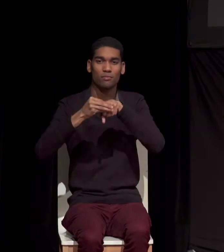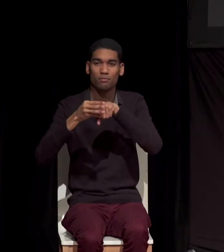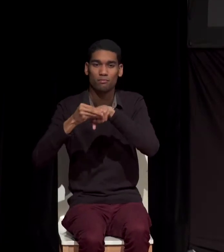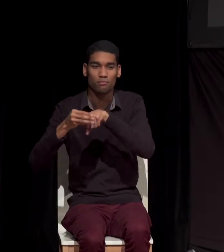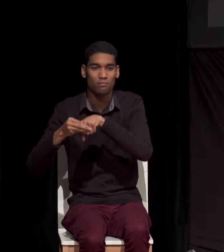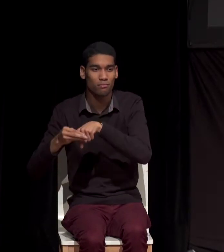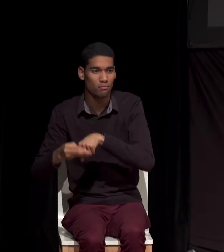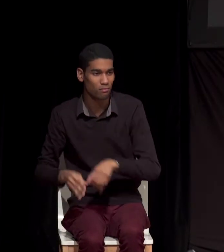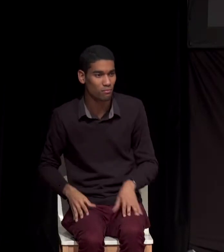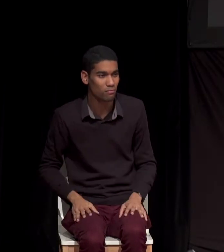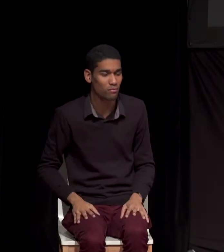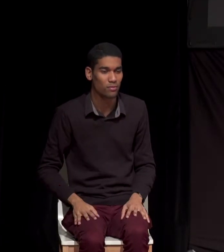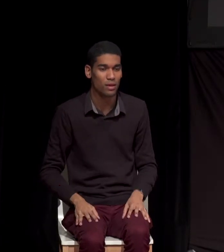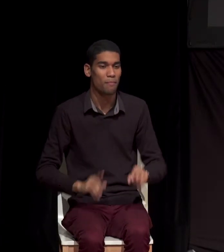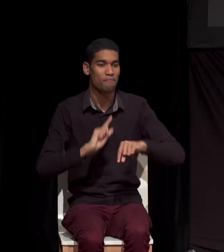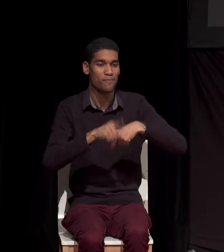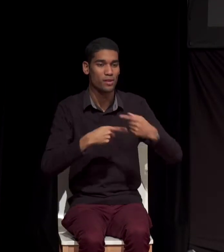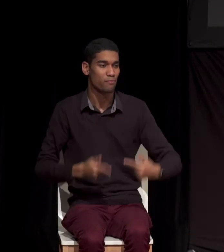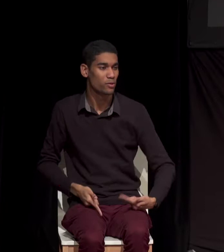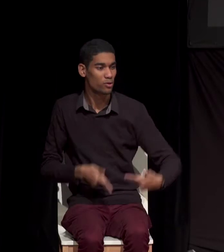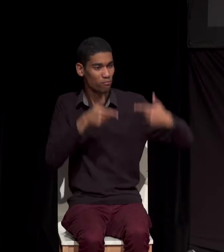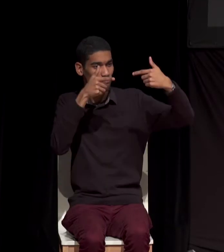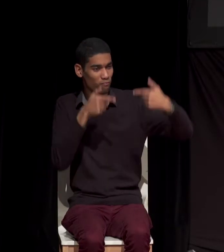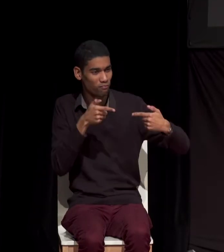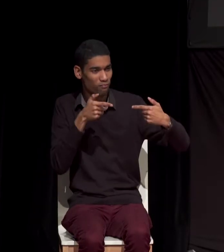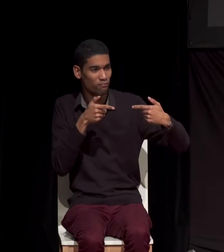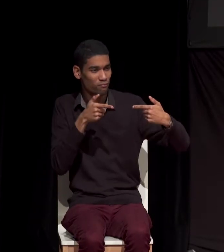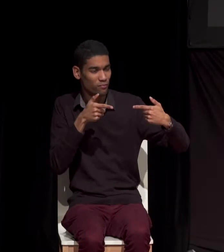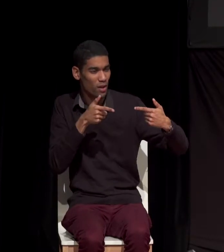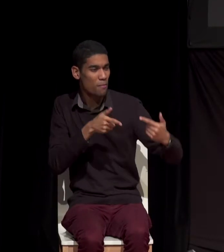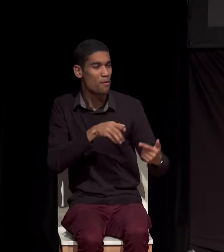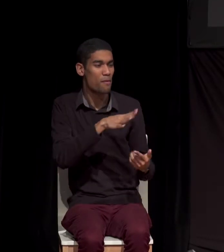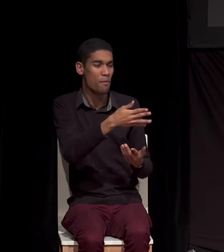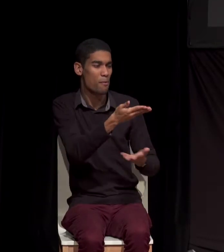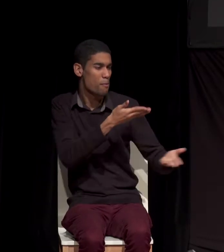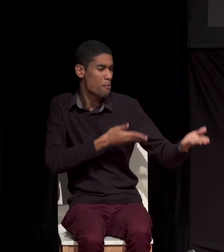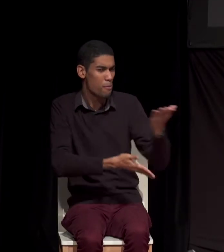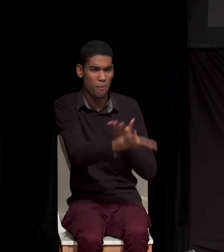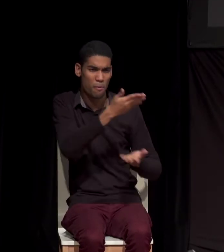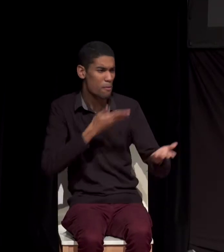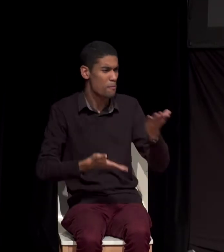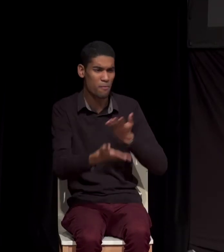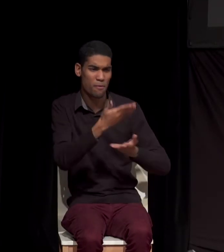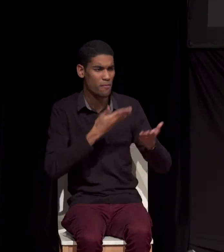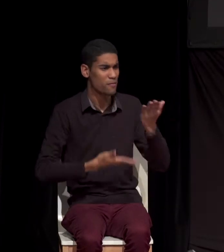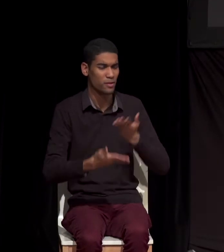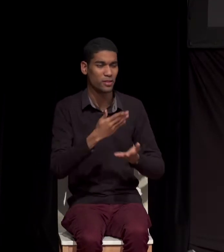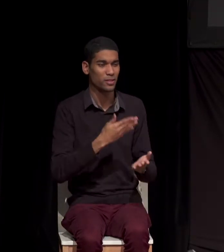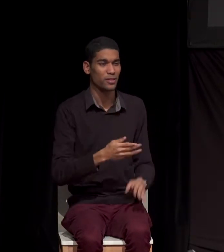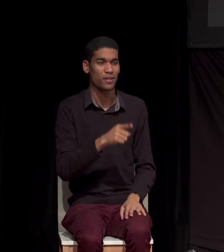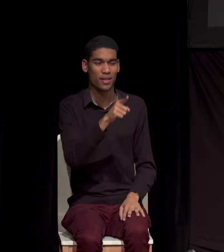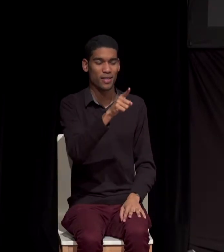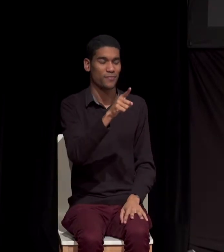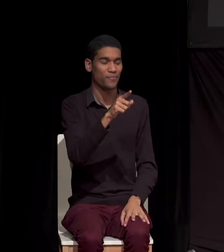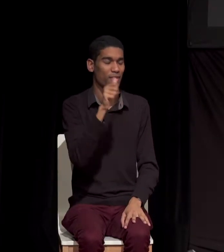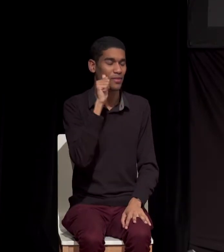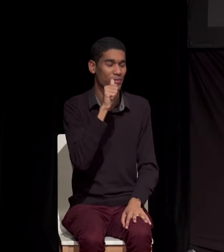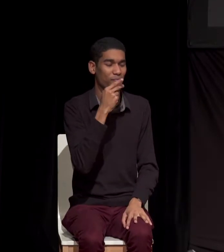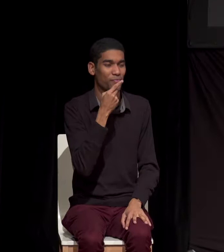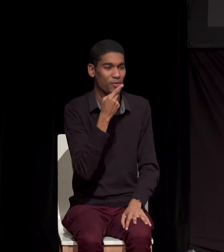na sala para disputar essas narrativas. Uma coisa muito necessária, em cima da fala que